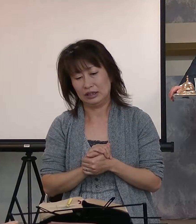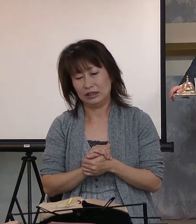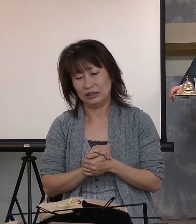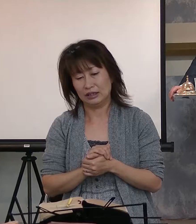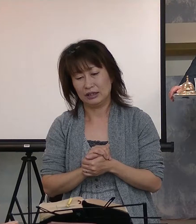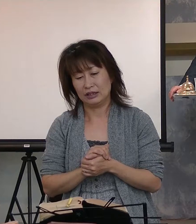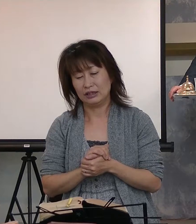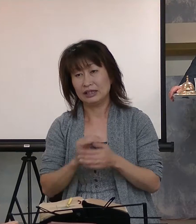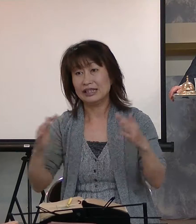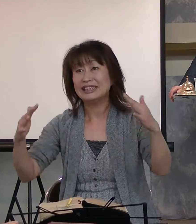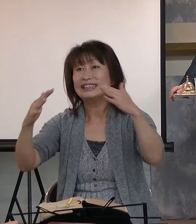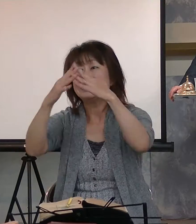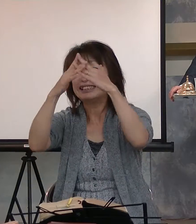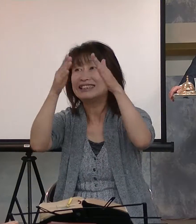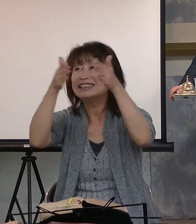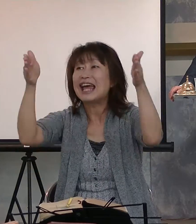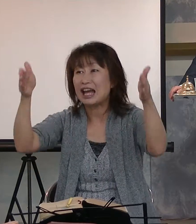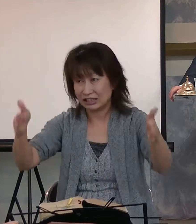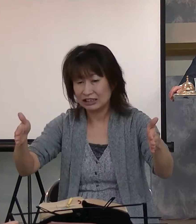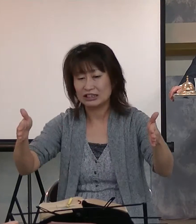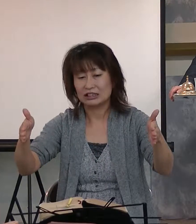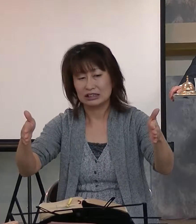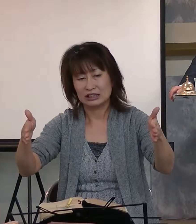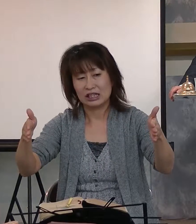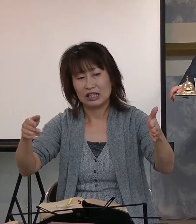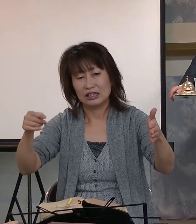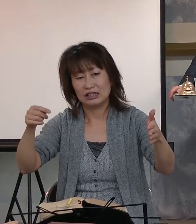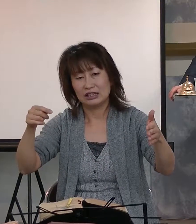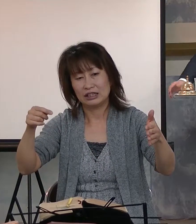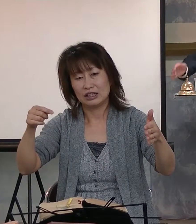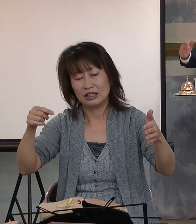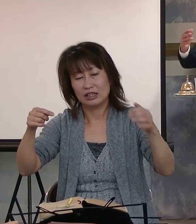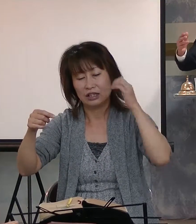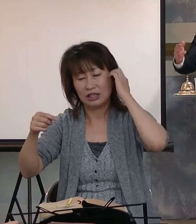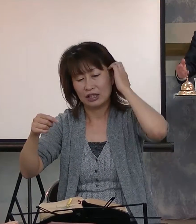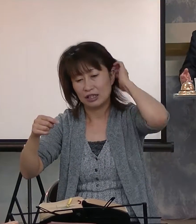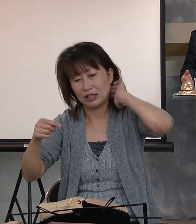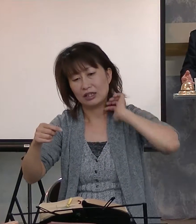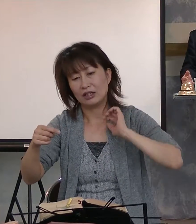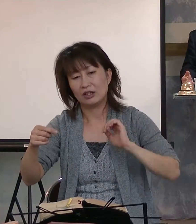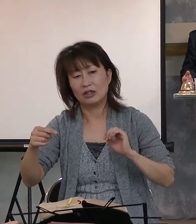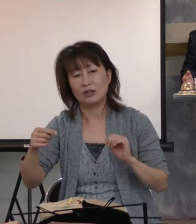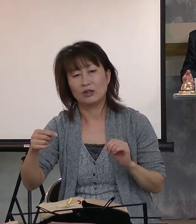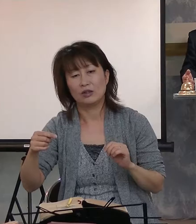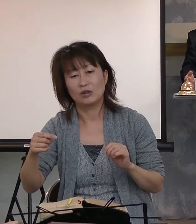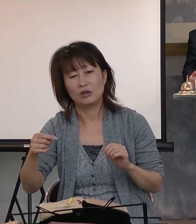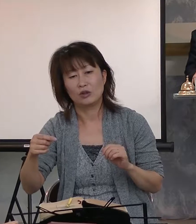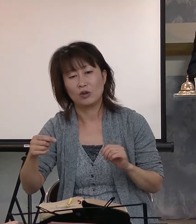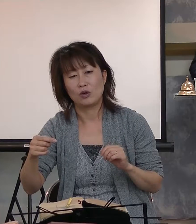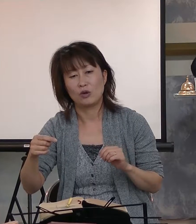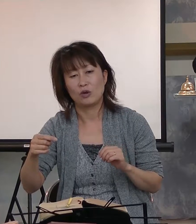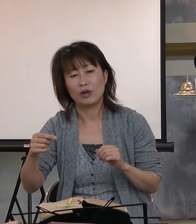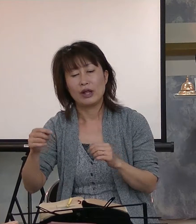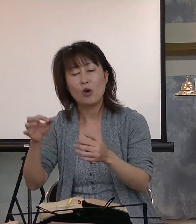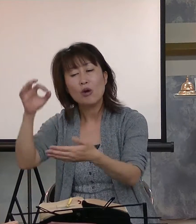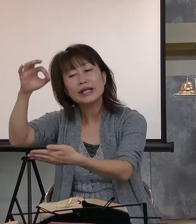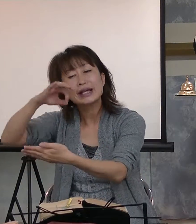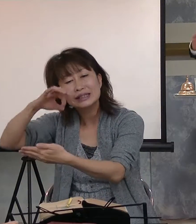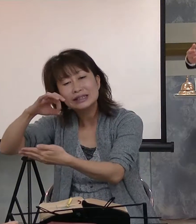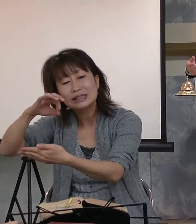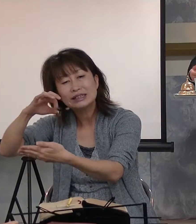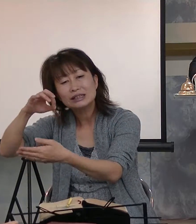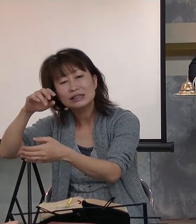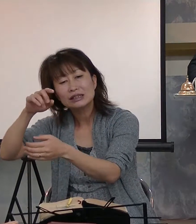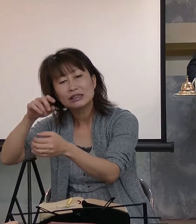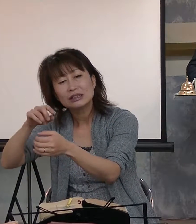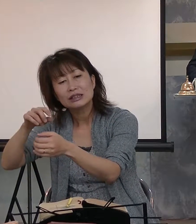神殿を維持しながら、またその献金でいろんな救